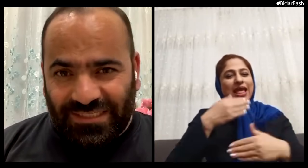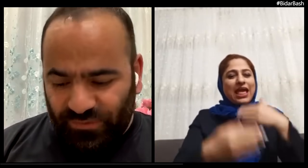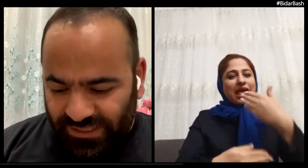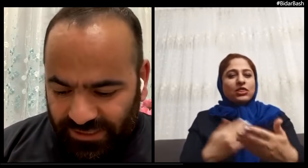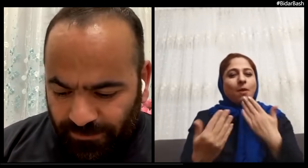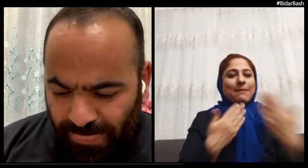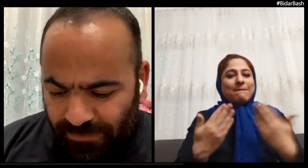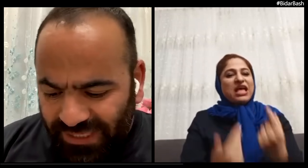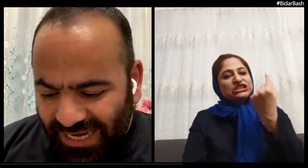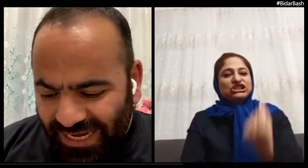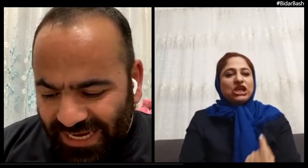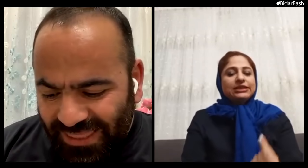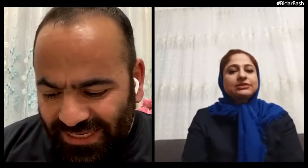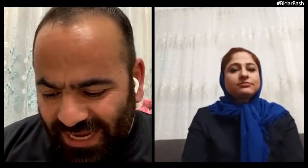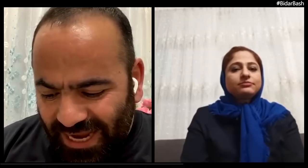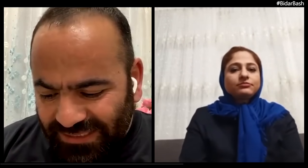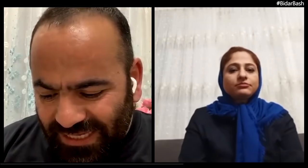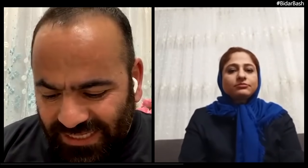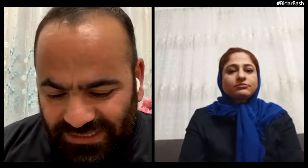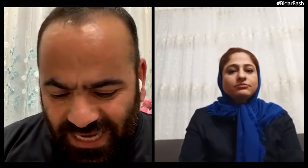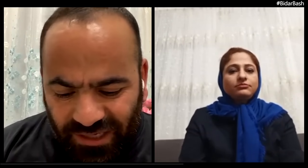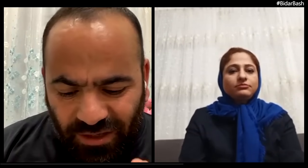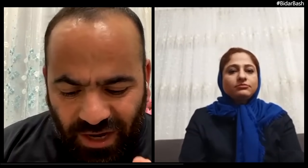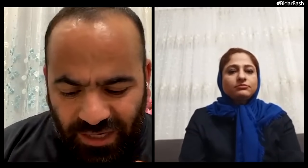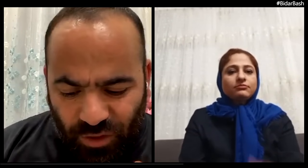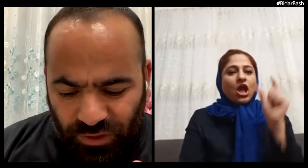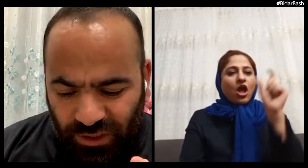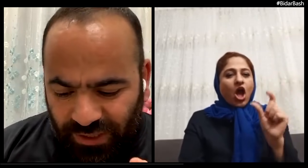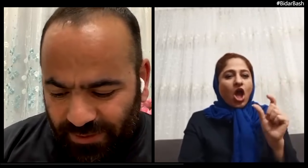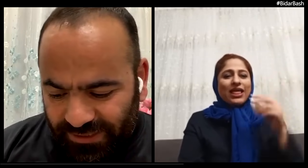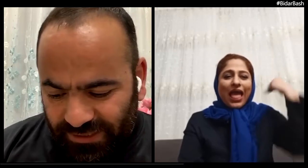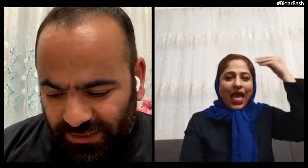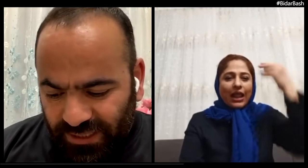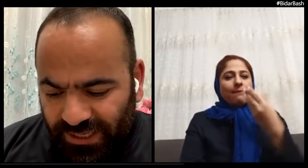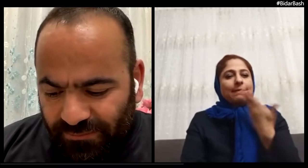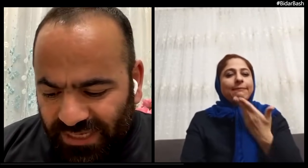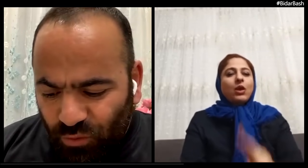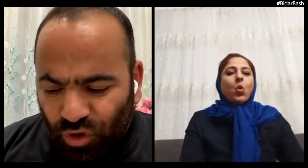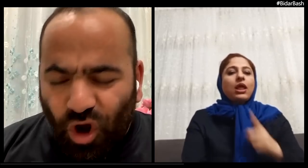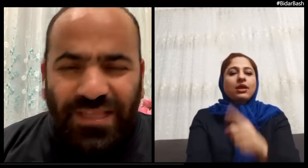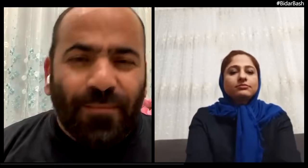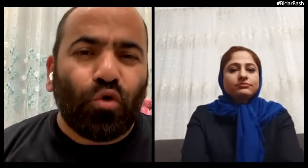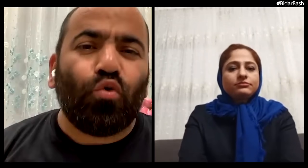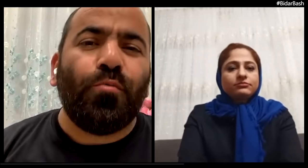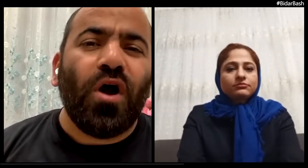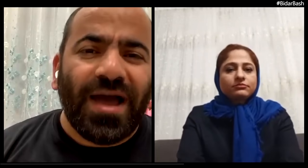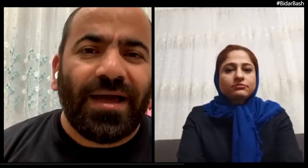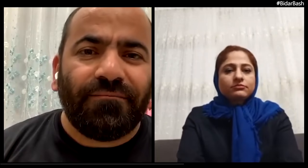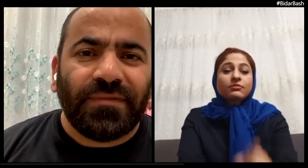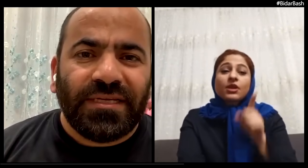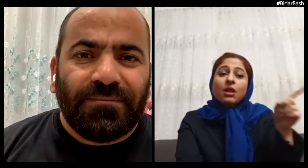بحث جدیدمونه دیگه، میگه لل لذی احسن استقنا عن عونک و رحمتک، میگه اون آدم